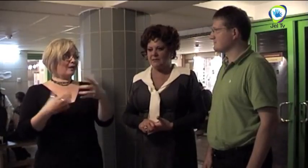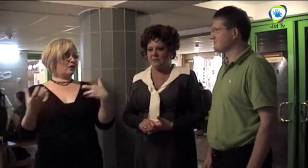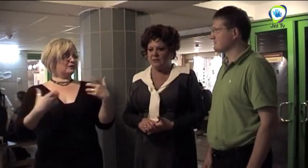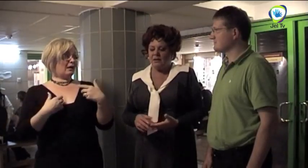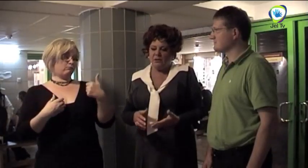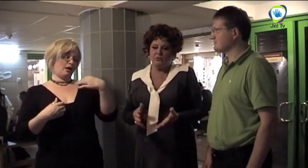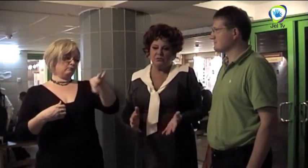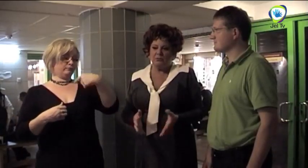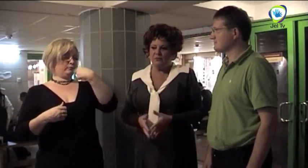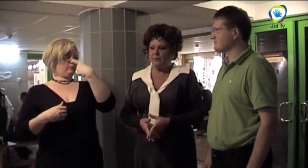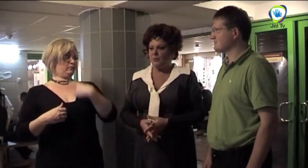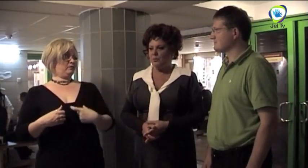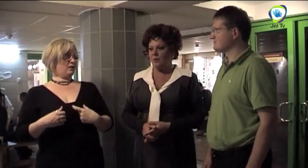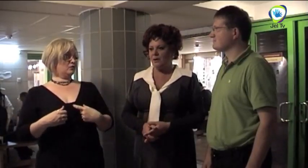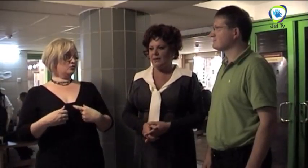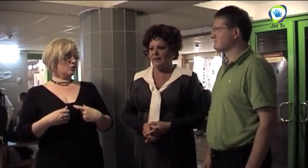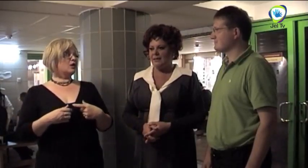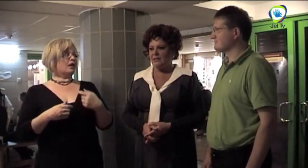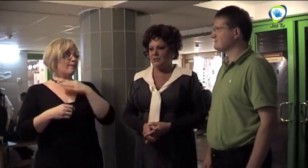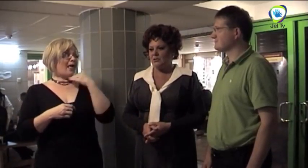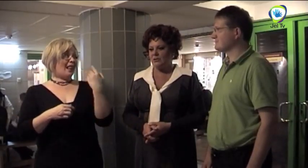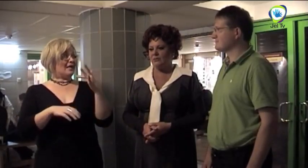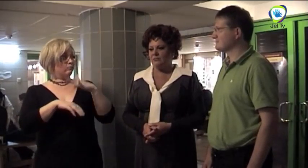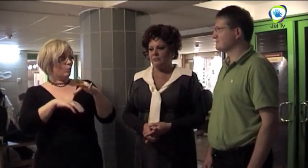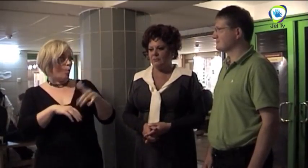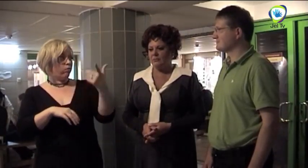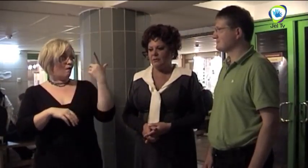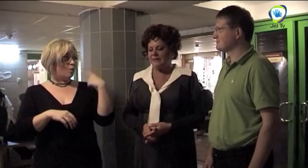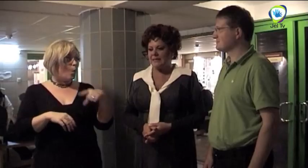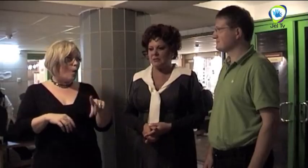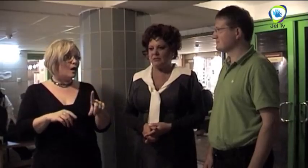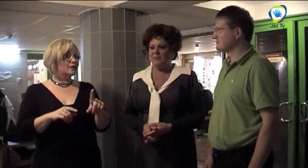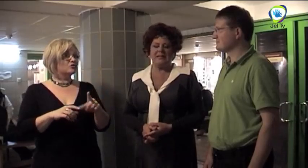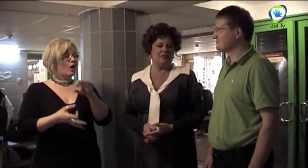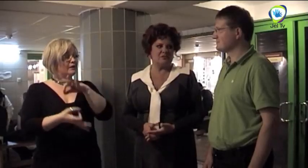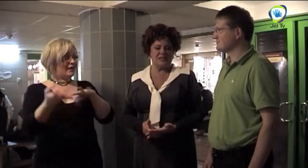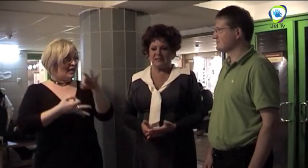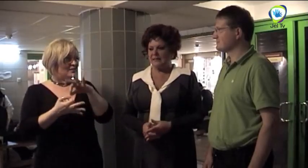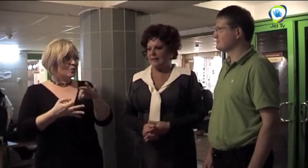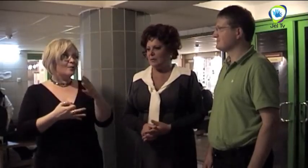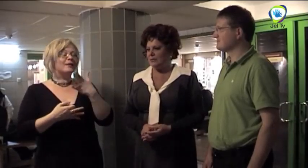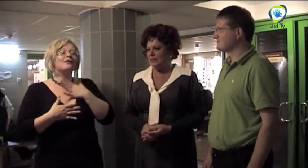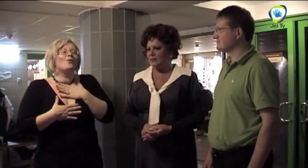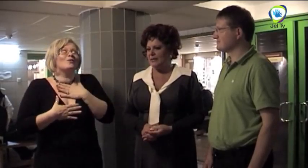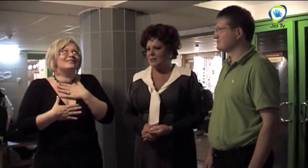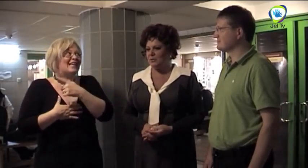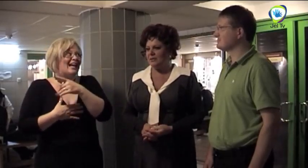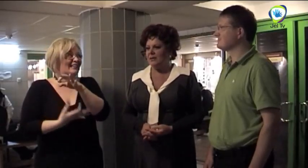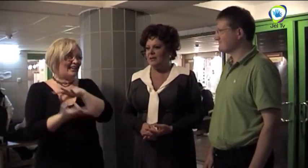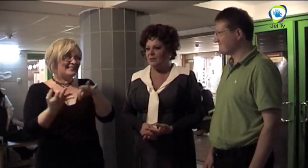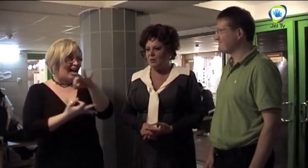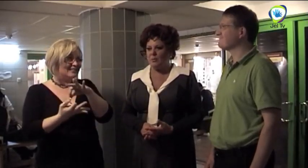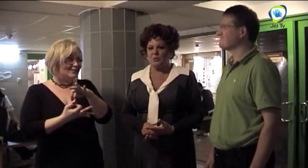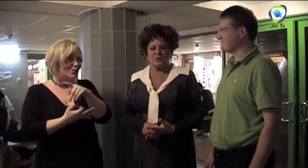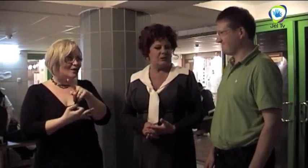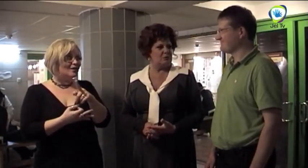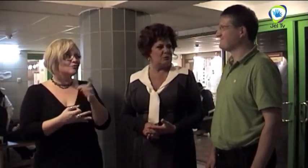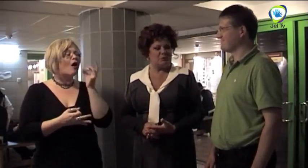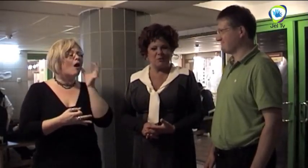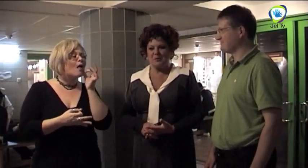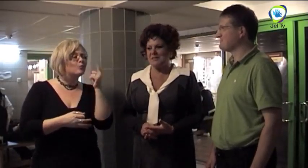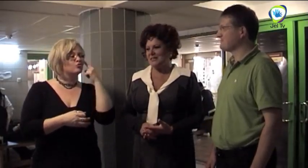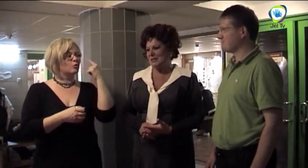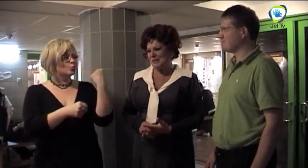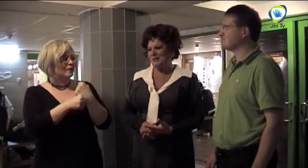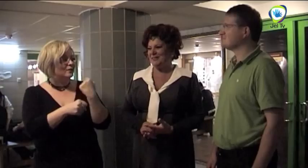előadásban, ezért jutott bőven próba, és a táncokat, amiket nagyon szeretek ebben az előadásban, jó alaposan ki